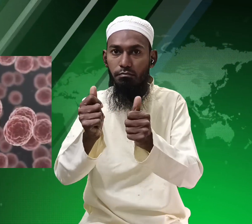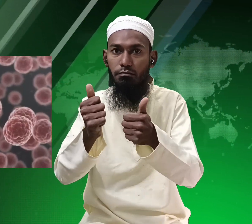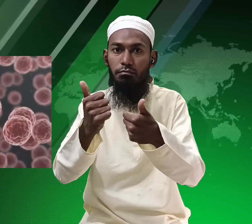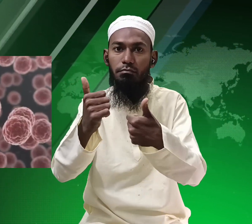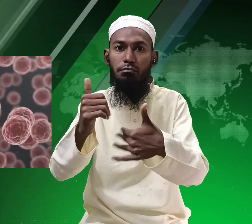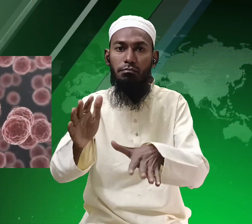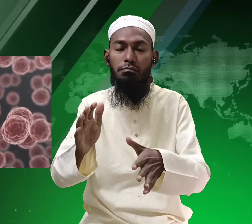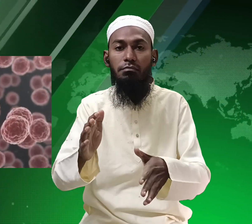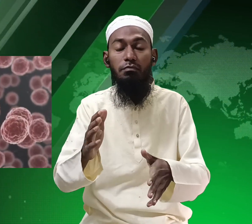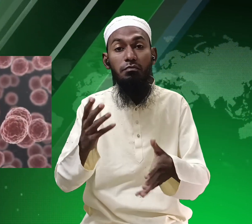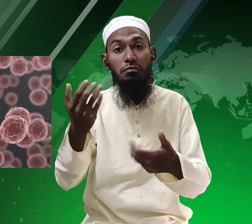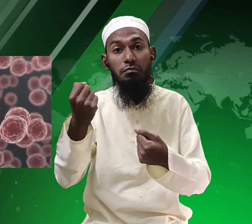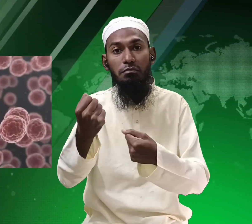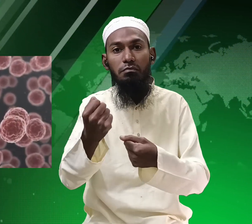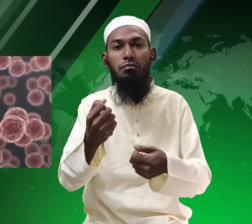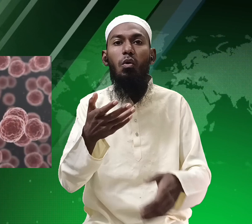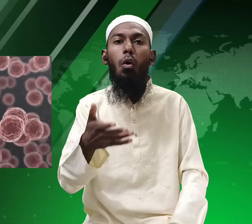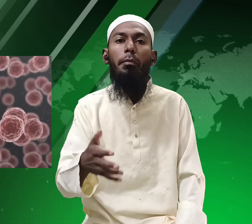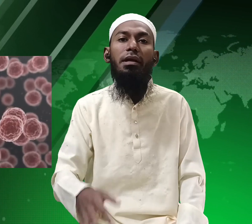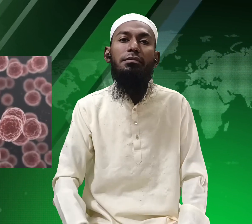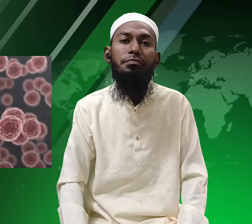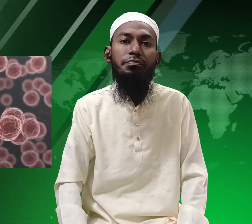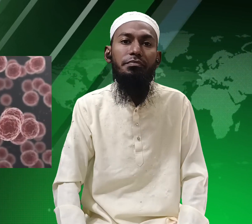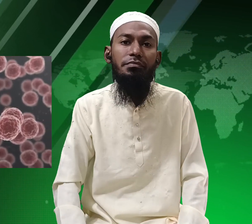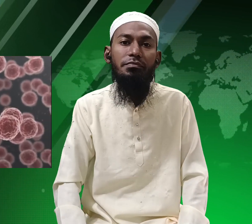প্রতিরোধ ব্যবস্থাকে প্রশিক্ষিত করে তুলবে।